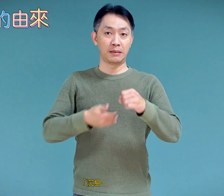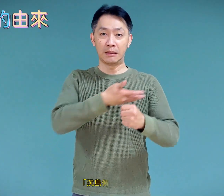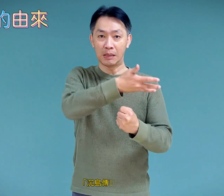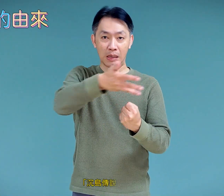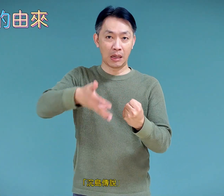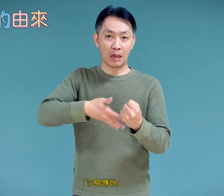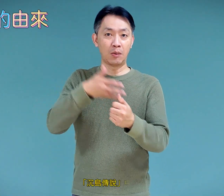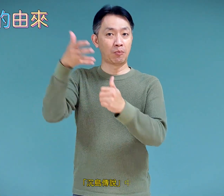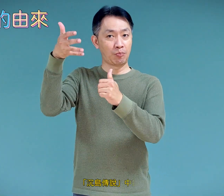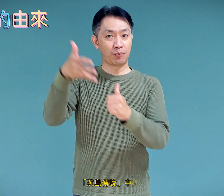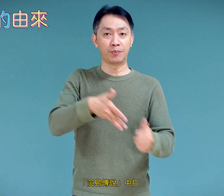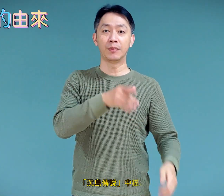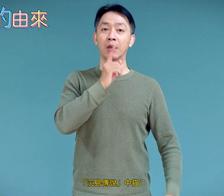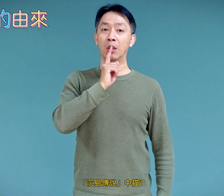陈岛传说中描述，